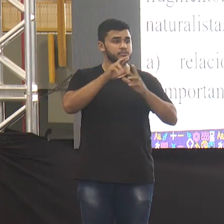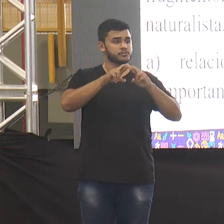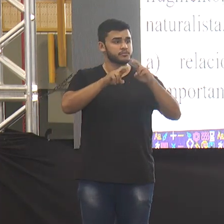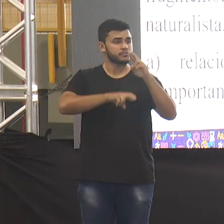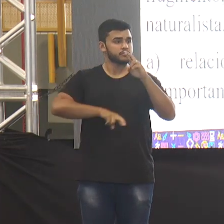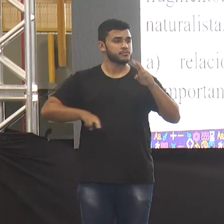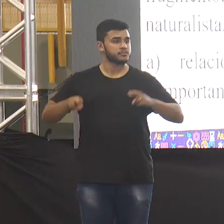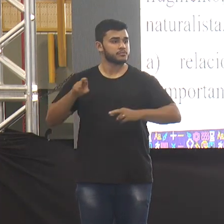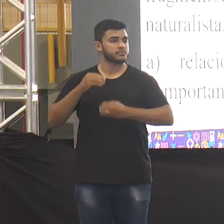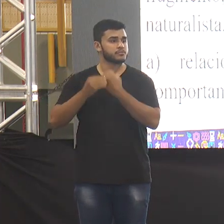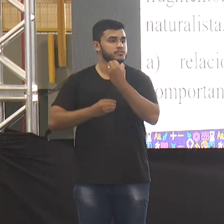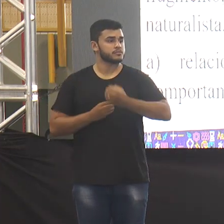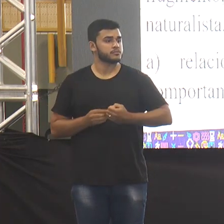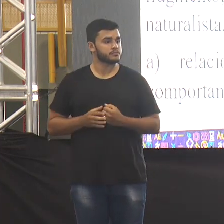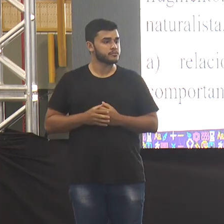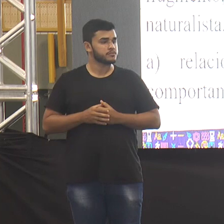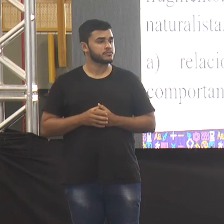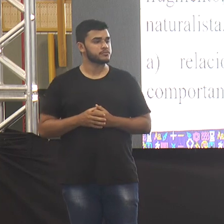Rapaz,